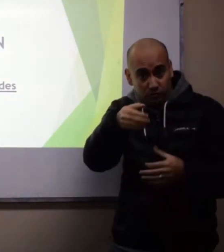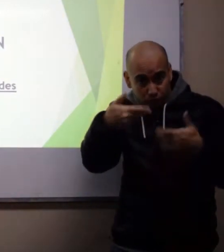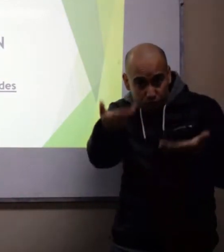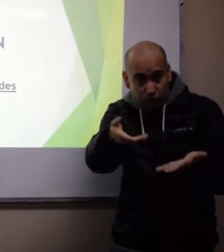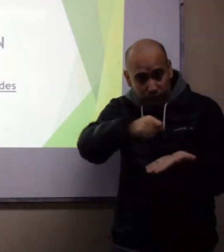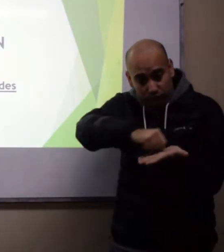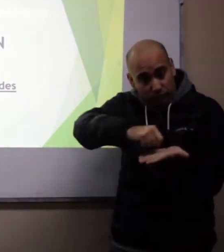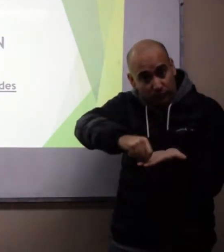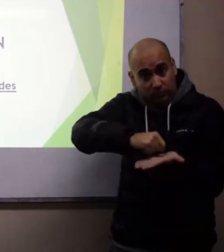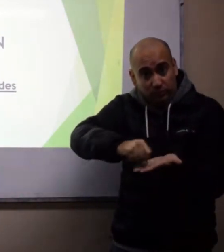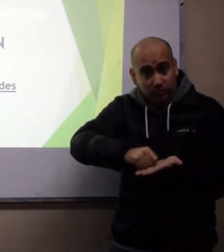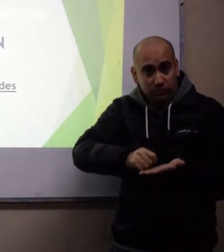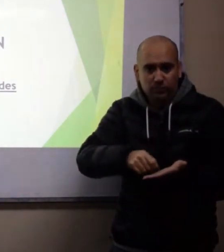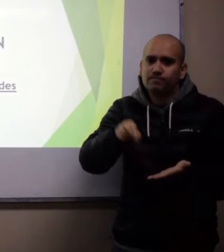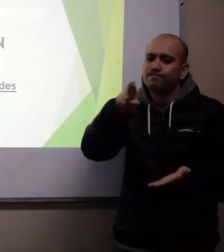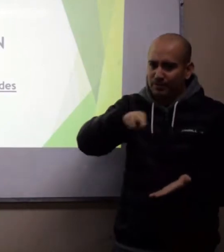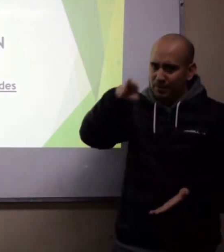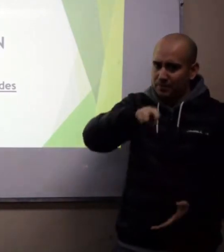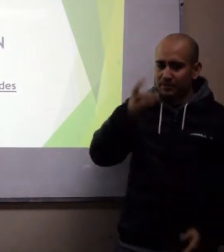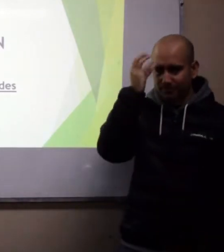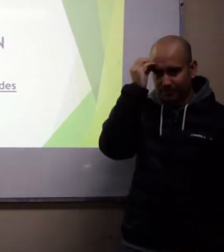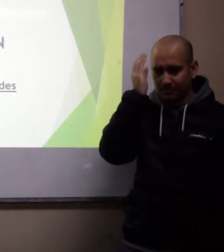guías.